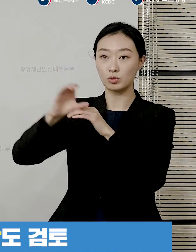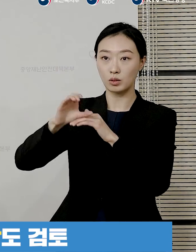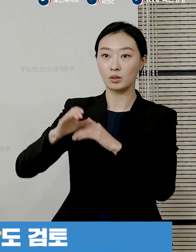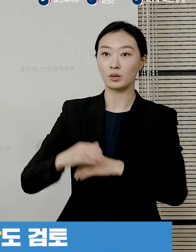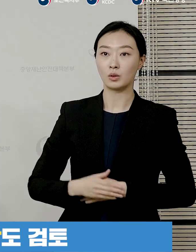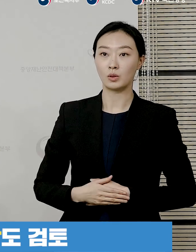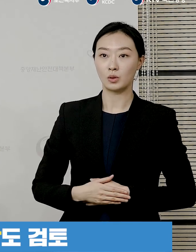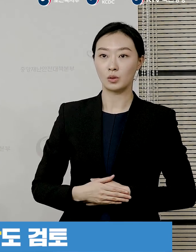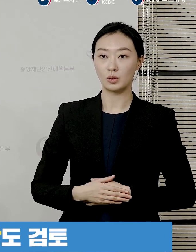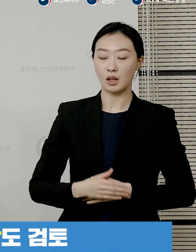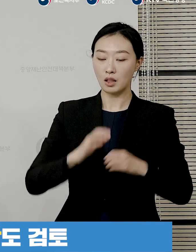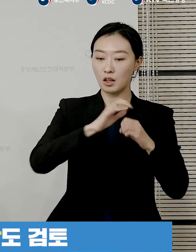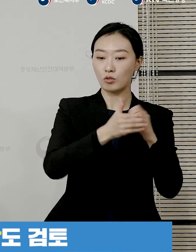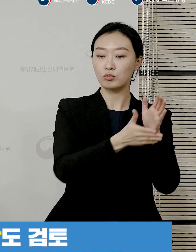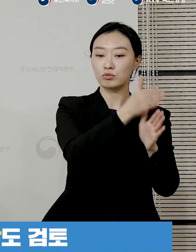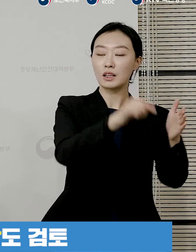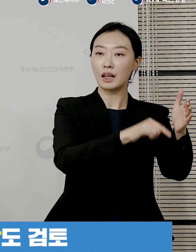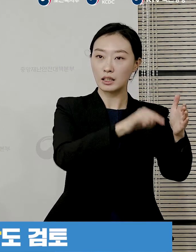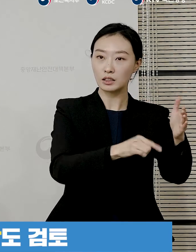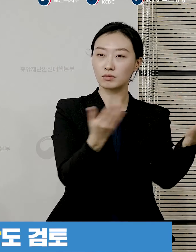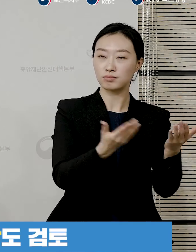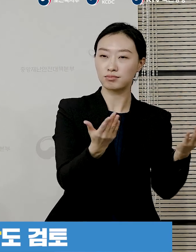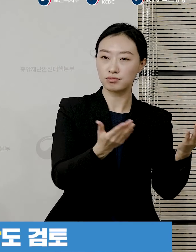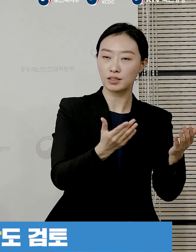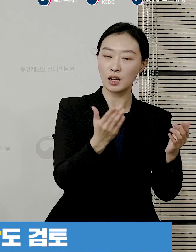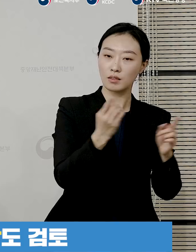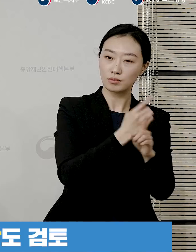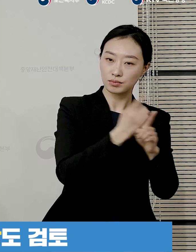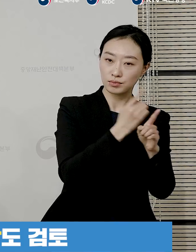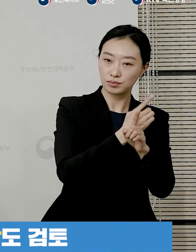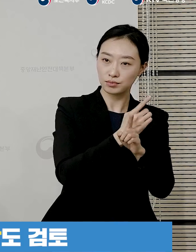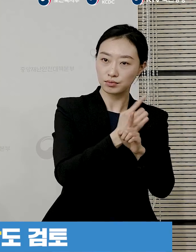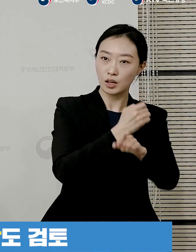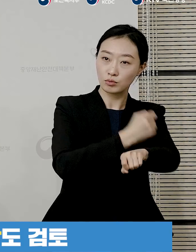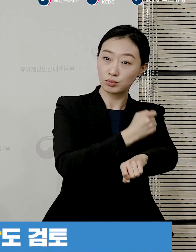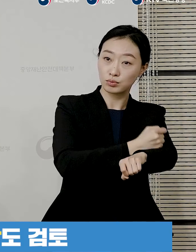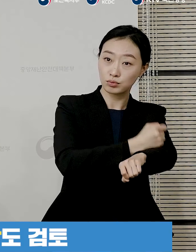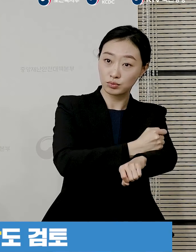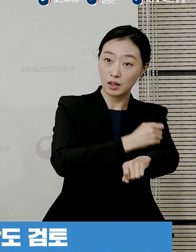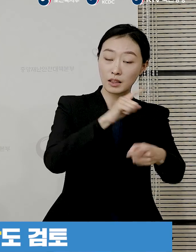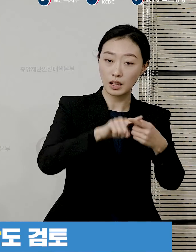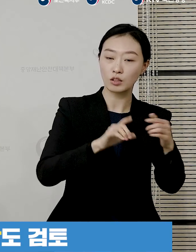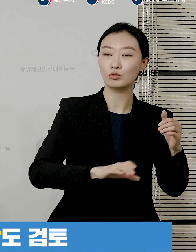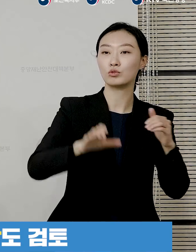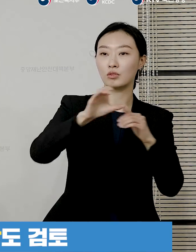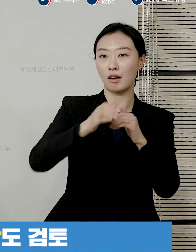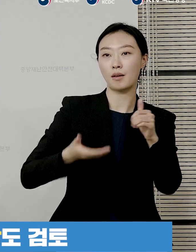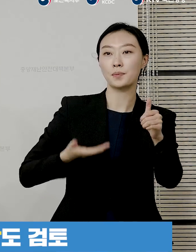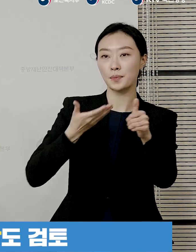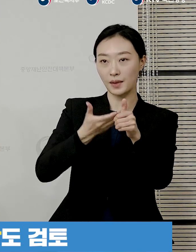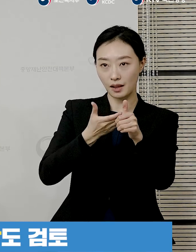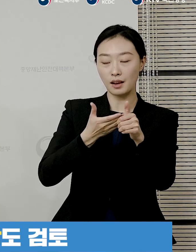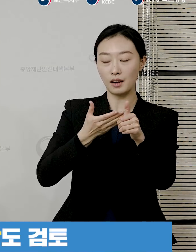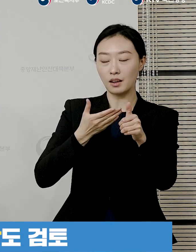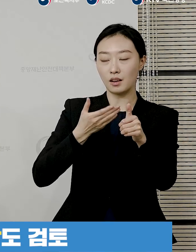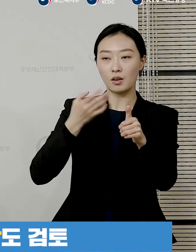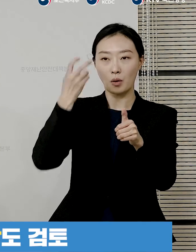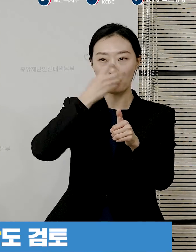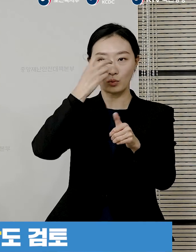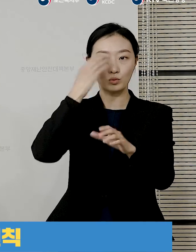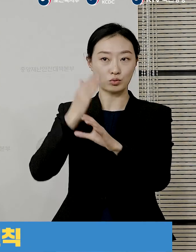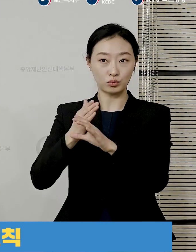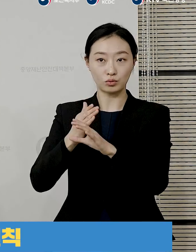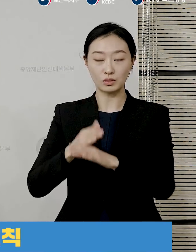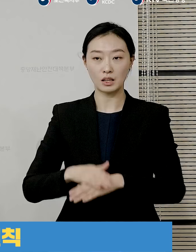더불어서 이 대구 현지에서 근무하시면서 발생하고 또 수고에 따른 수당은 별도로 검토를 하고